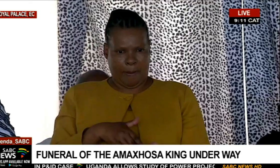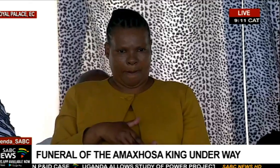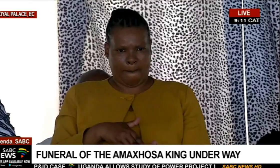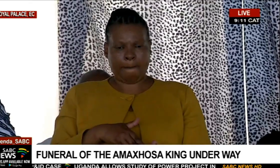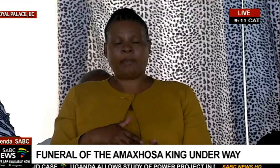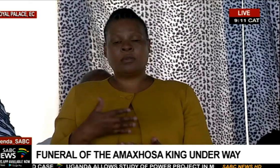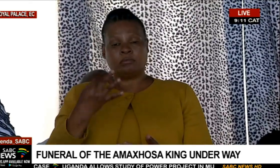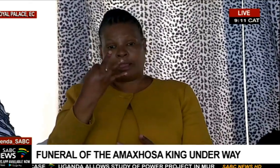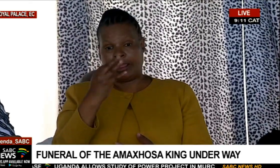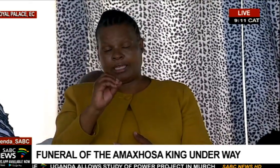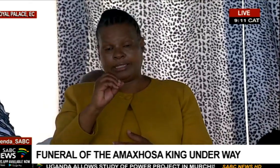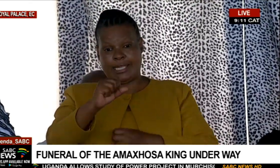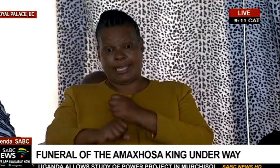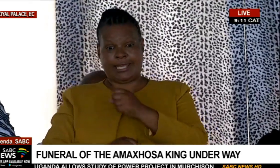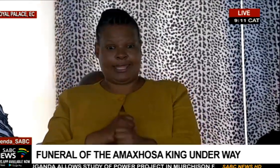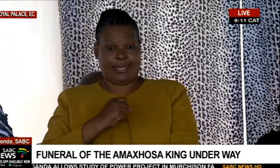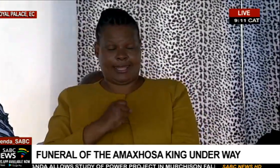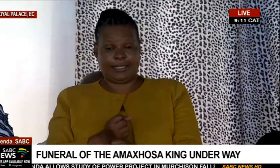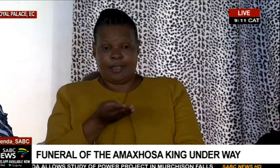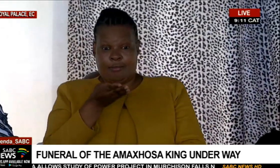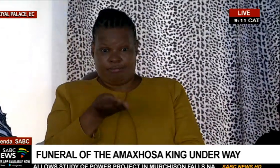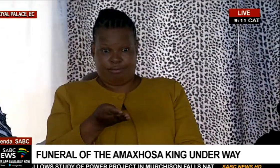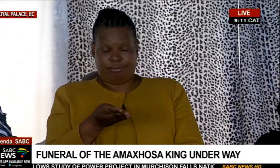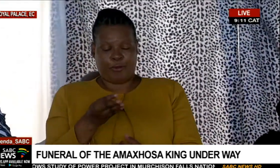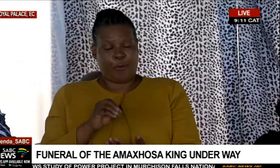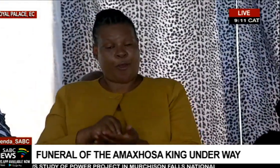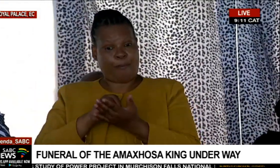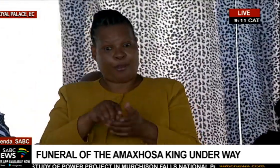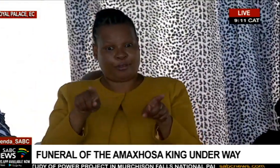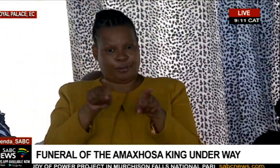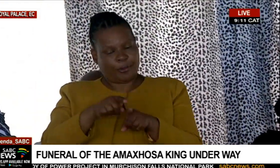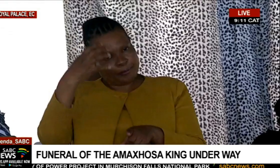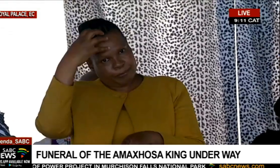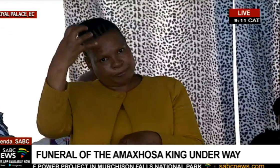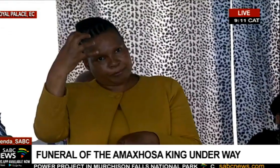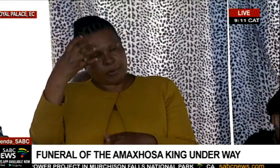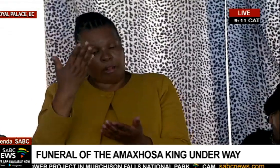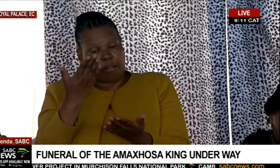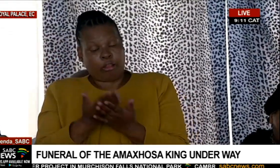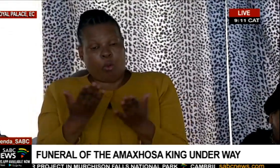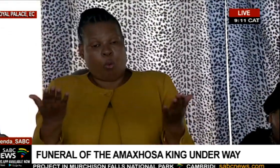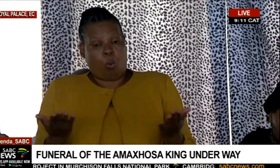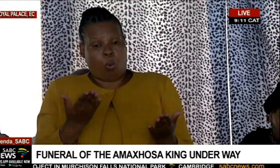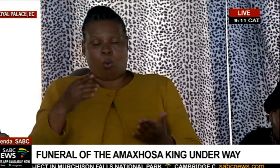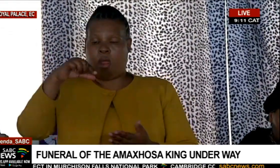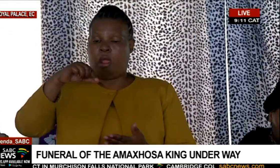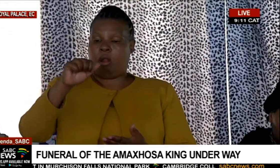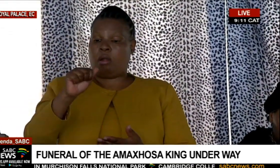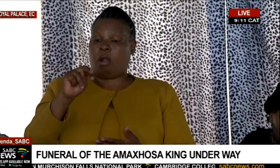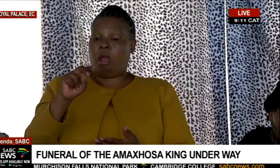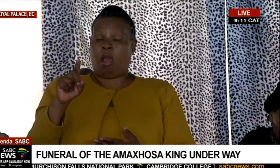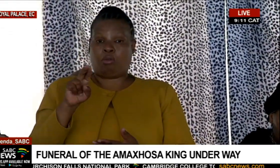engamashumi amathathu wabekwa njengenkokheli yomthonyama ephambili yebhunga lebhotwe lasenqadu